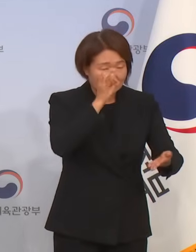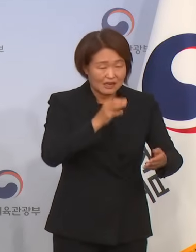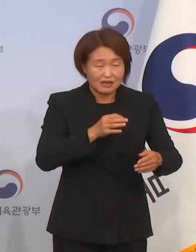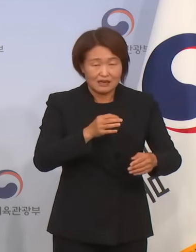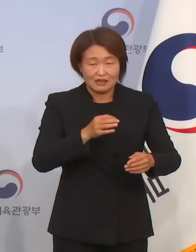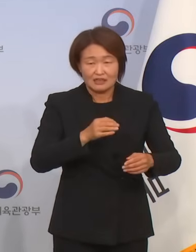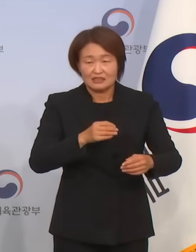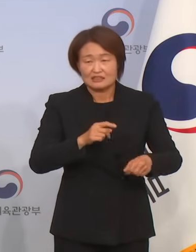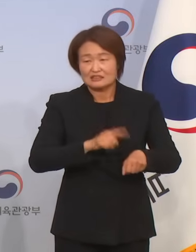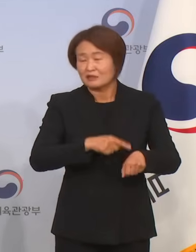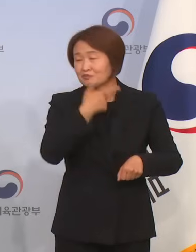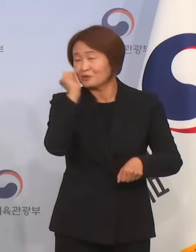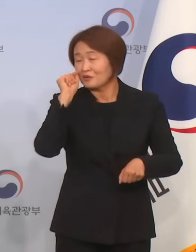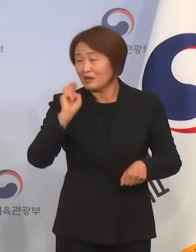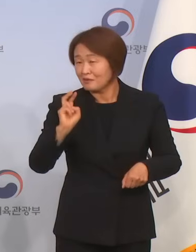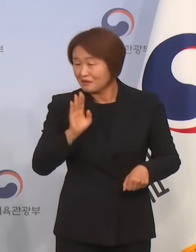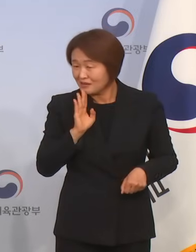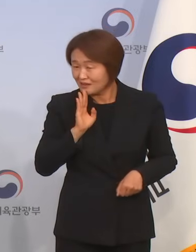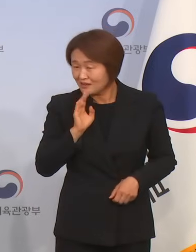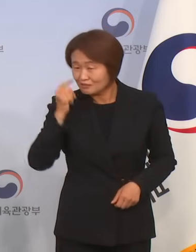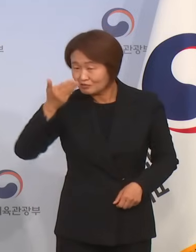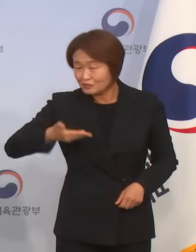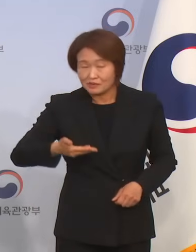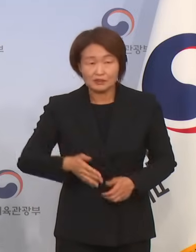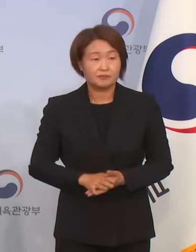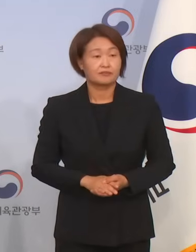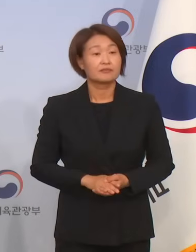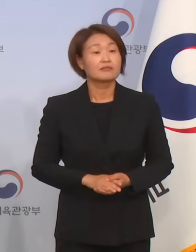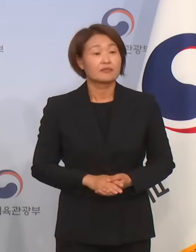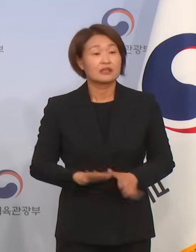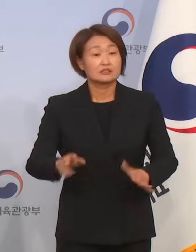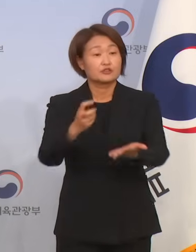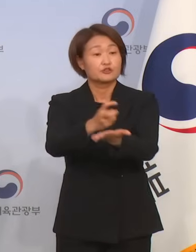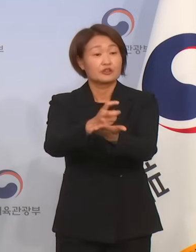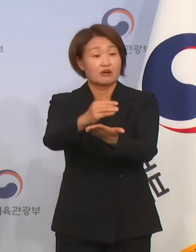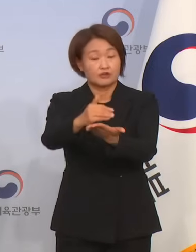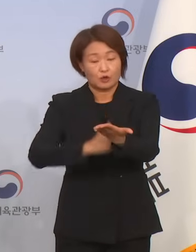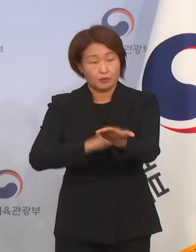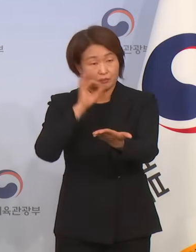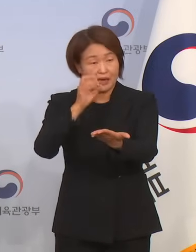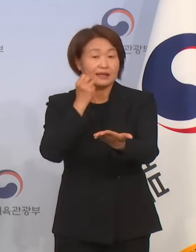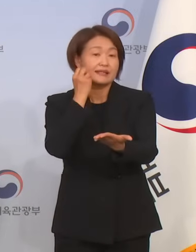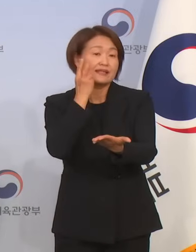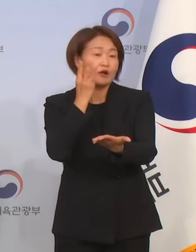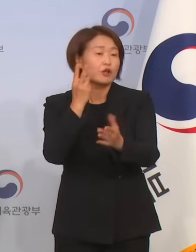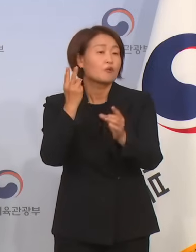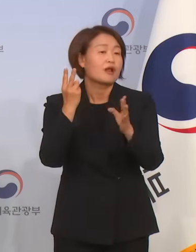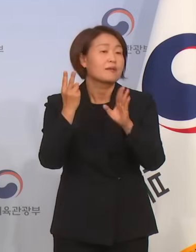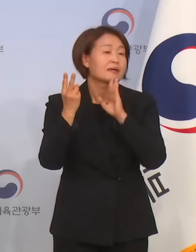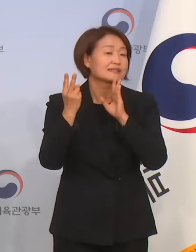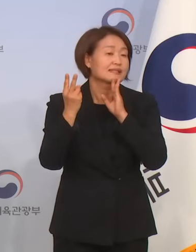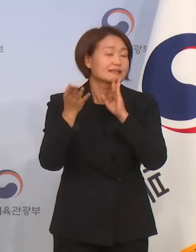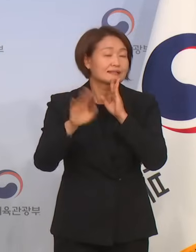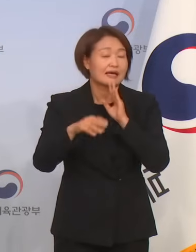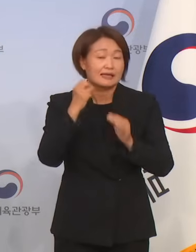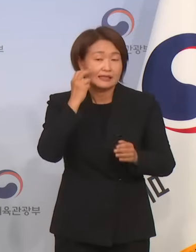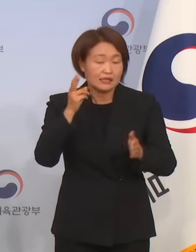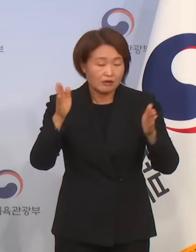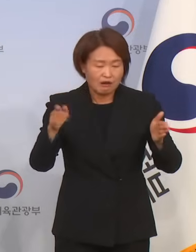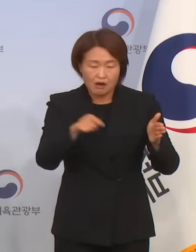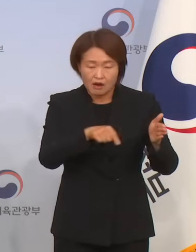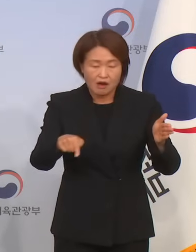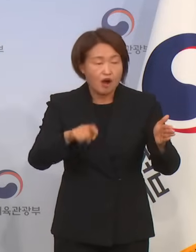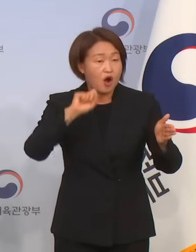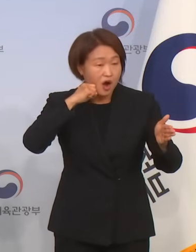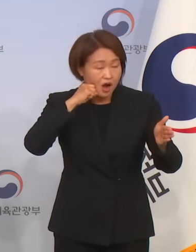대해서 조금 더 네. 좀 설명을 좀 부탁드립니다. 저희들 이제 규정을 보면은 2개월 이내 하는 게 원칙이지만 2개월 이내 하기가